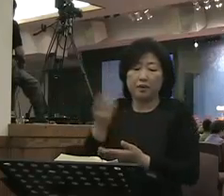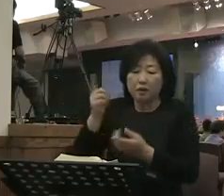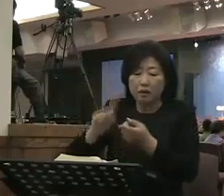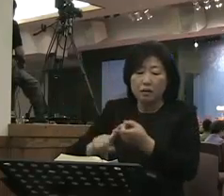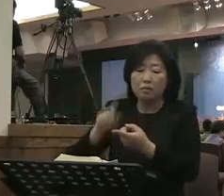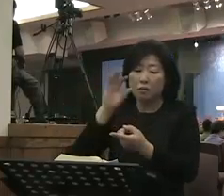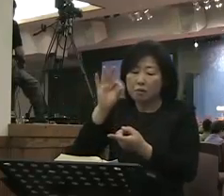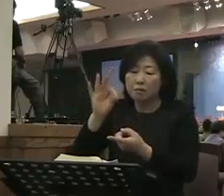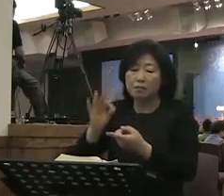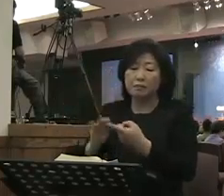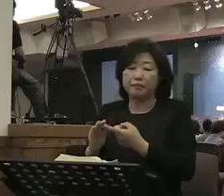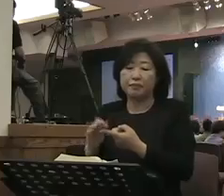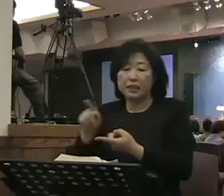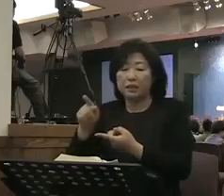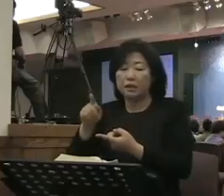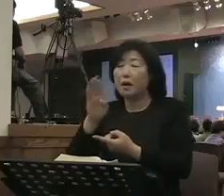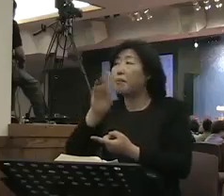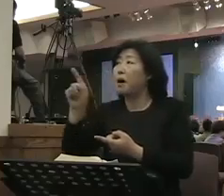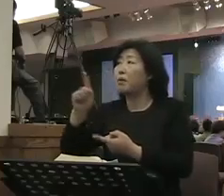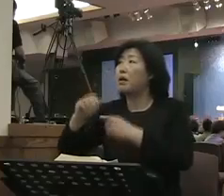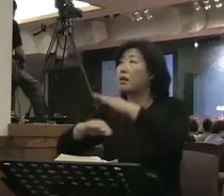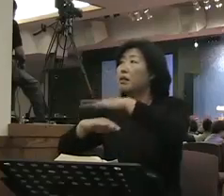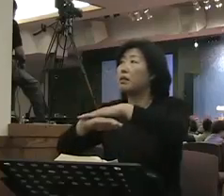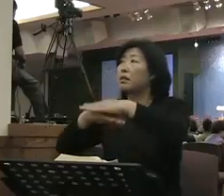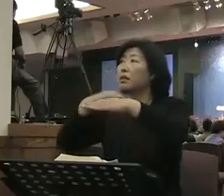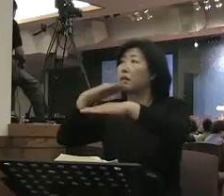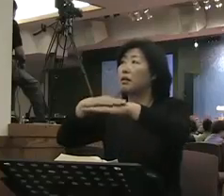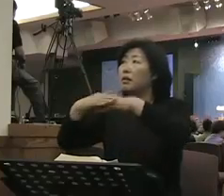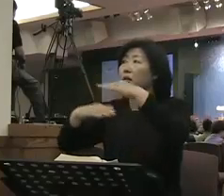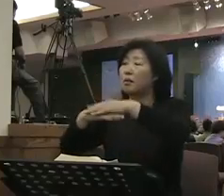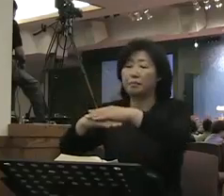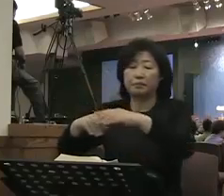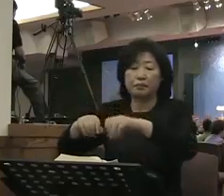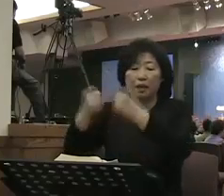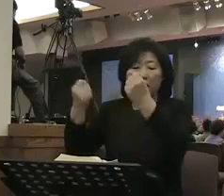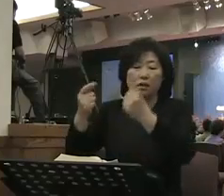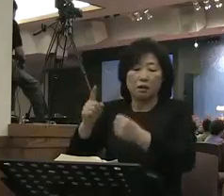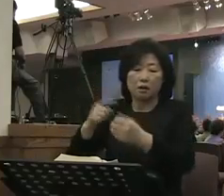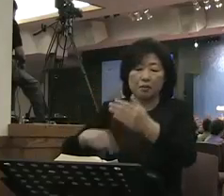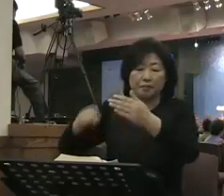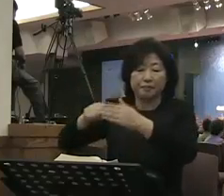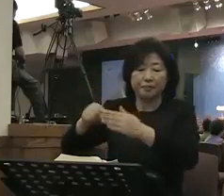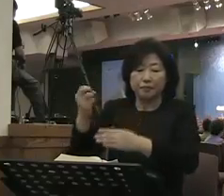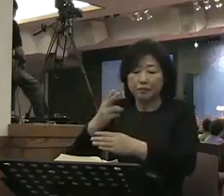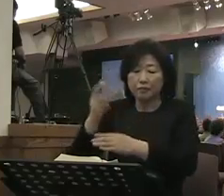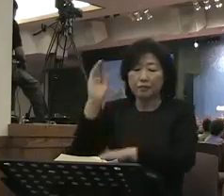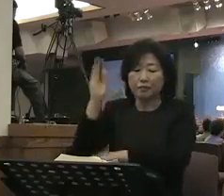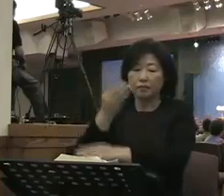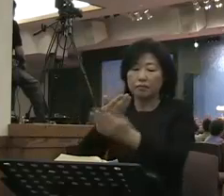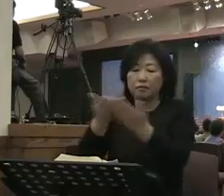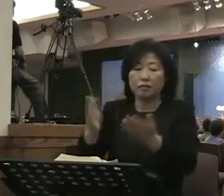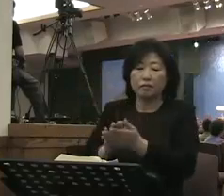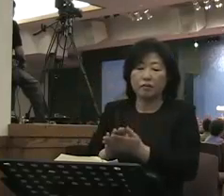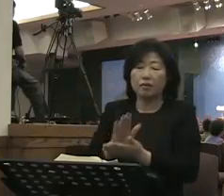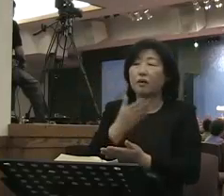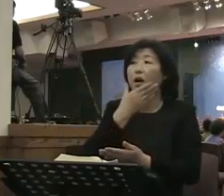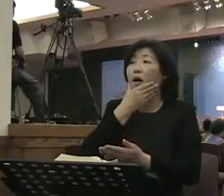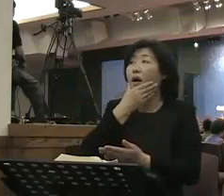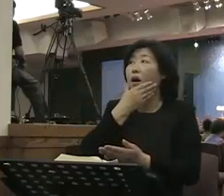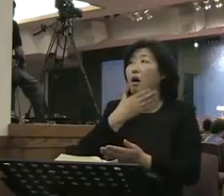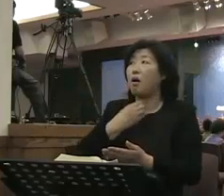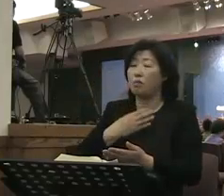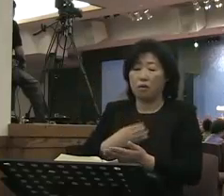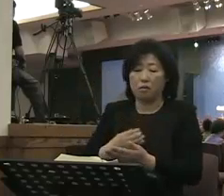그런데 보세요. 이 바벨탑 사건 가운데 다시 말씀드리지만 하나님은 아브라함과